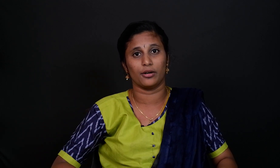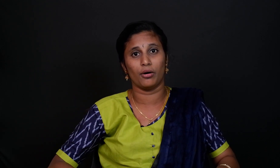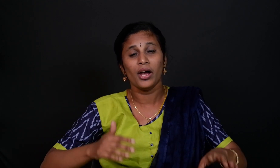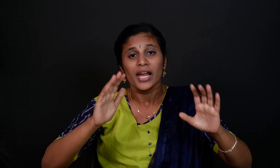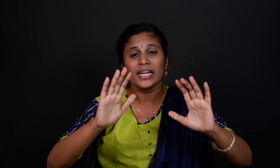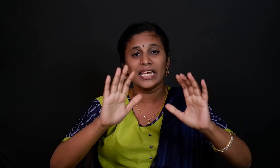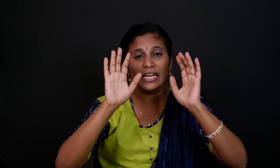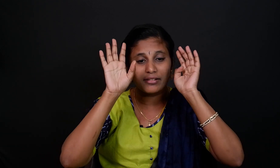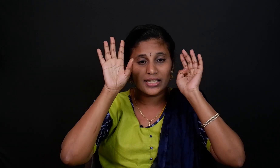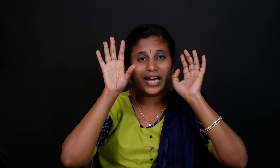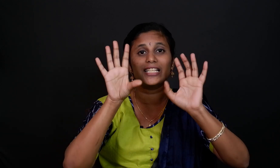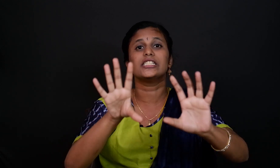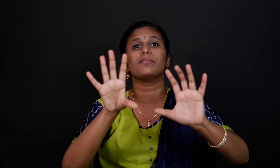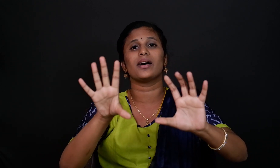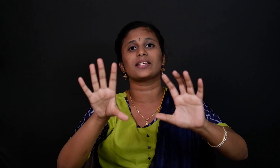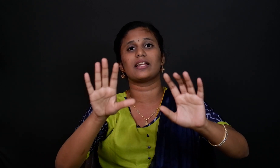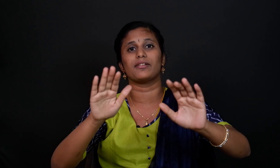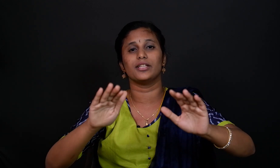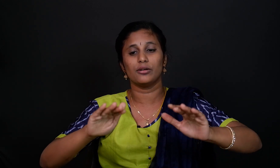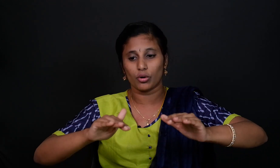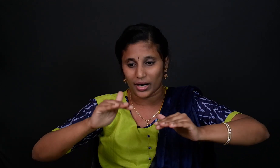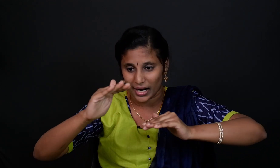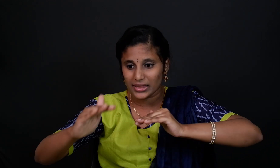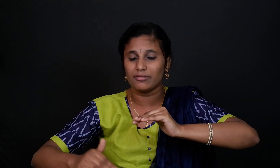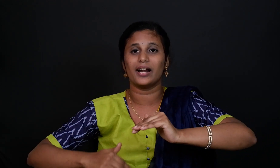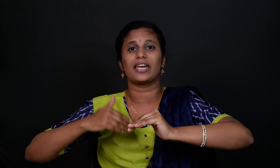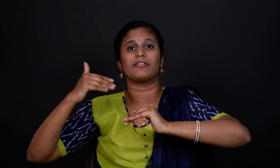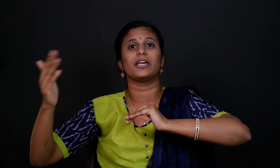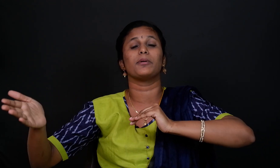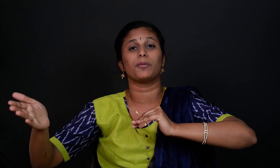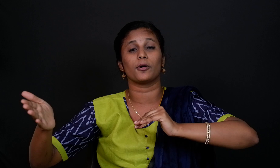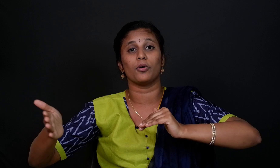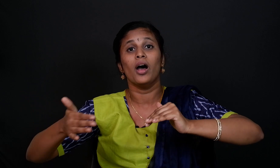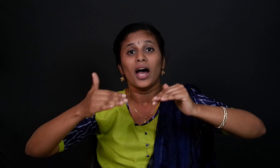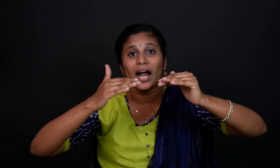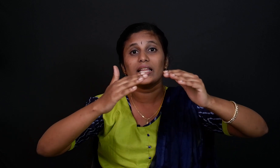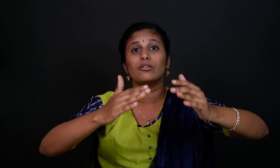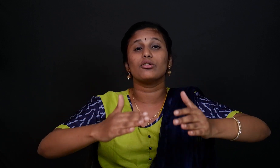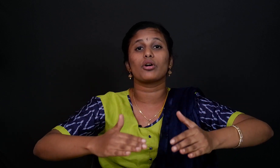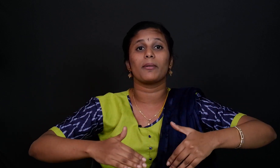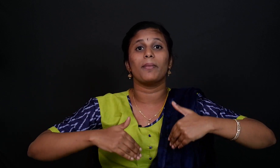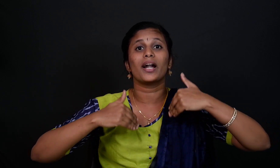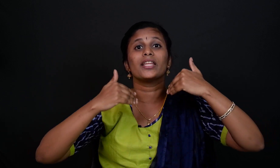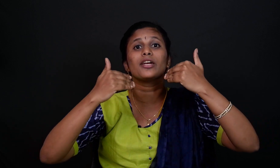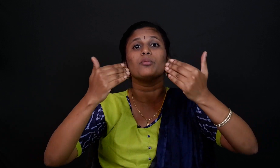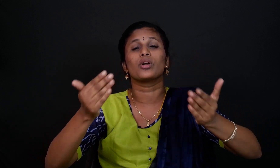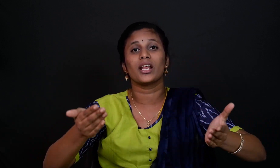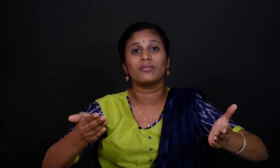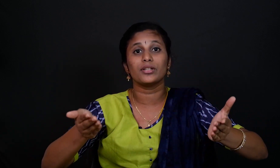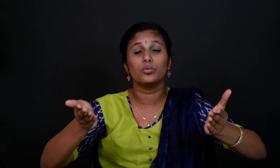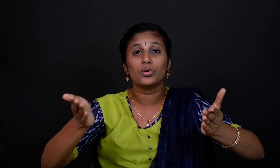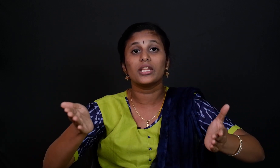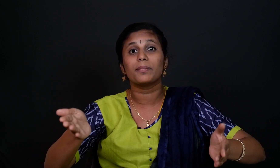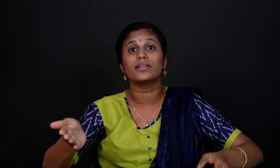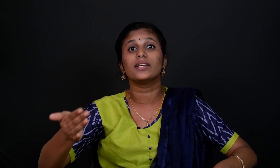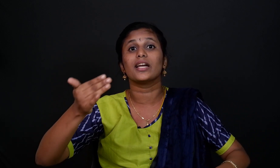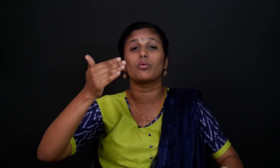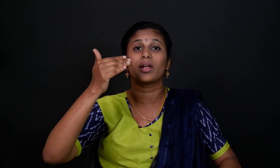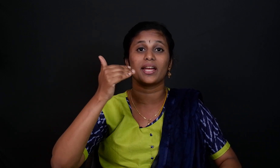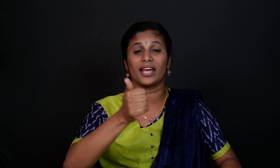ஆசைப்பட்டீங்களோ, நீங்க வந்து இந்த 5 மாசத்துல வந்து உங்களோட அடுத்த வாழ்க்கையை வந்து எப்படி பண்ணணும், அடுத்து வந்து உங்களோட மனதையும் உடலையும் வந்து உறுதிப்படுத்திட்டு எங்க கூட இணைய